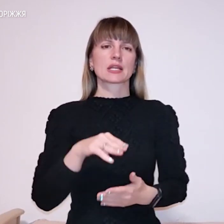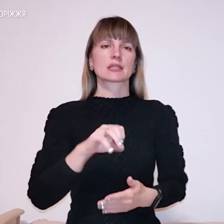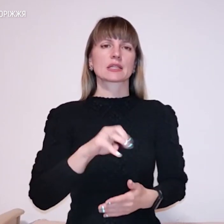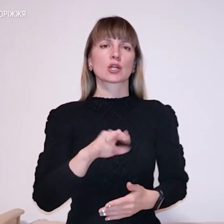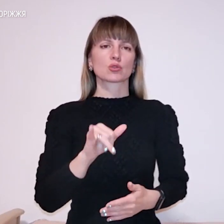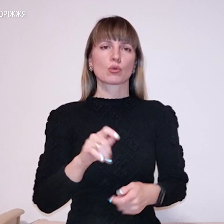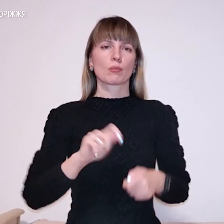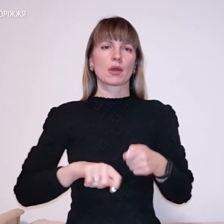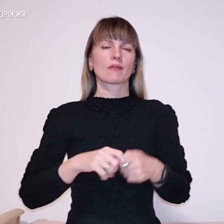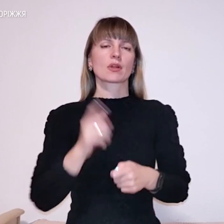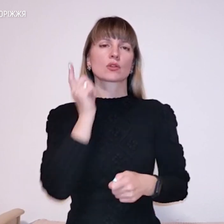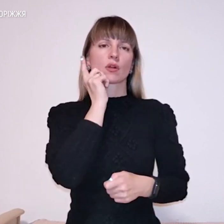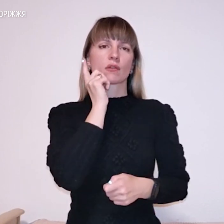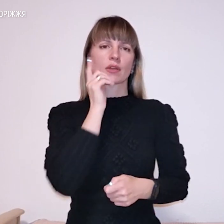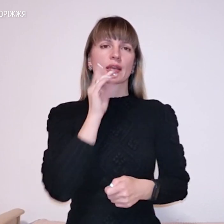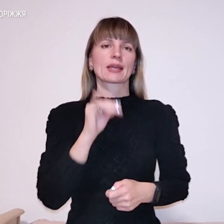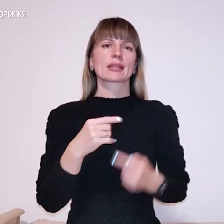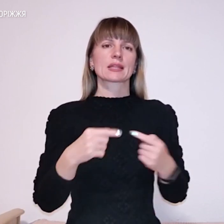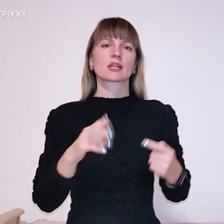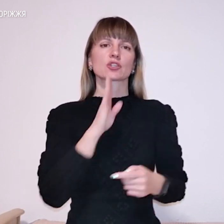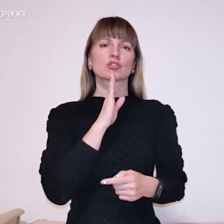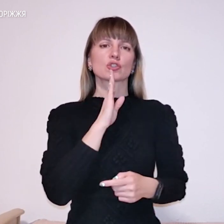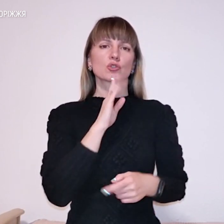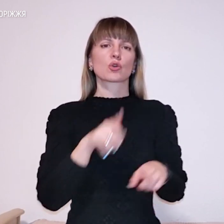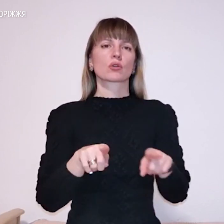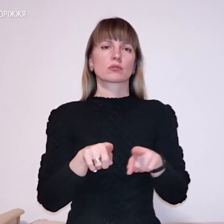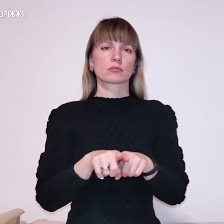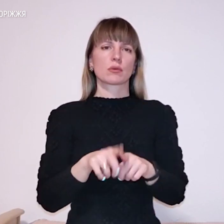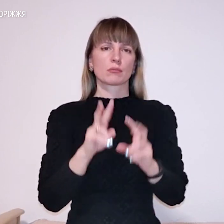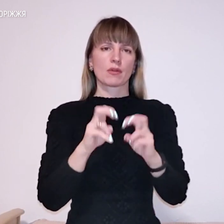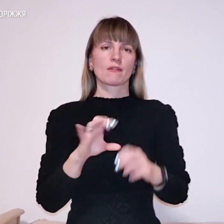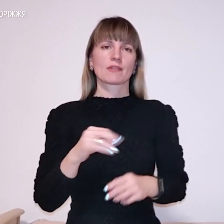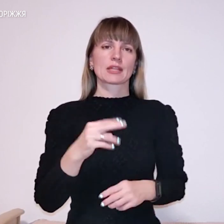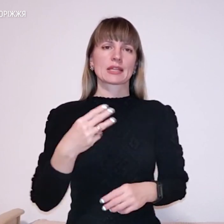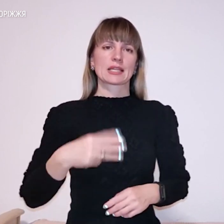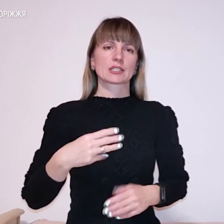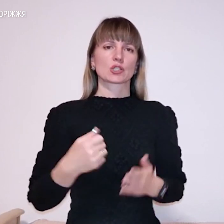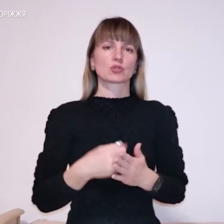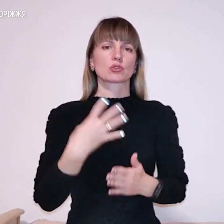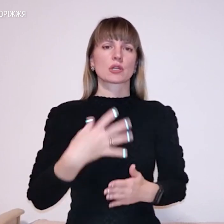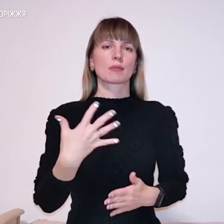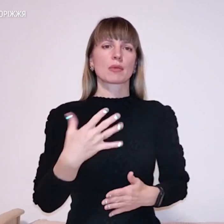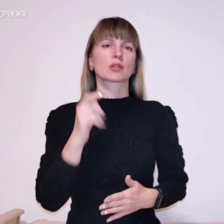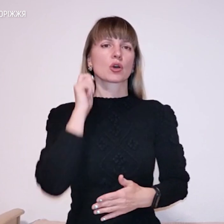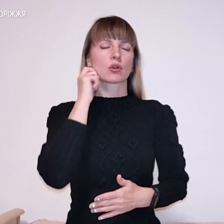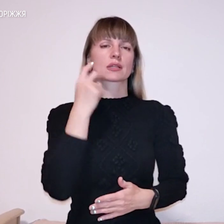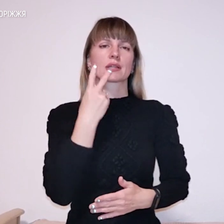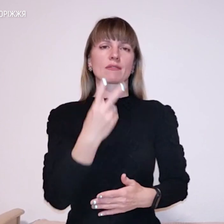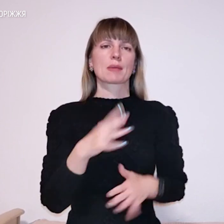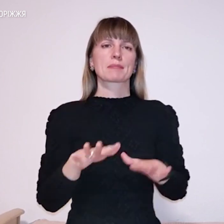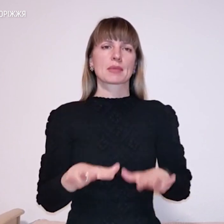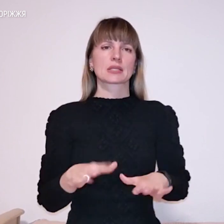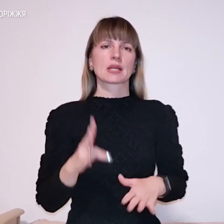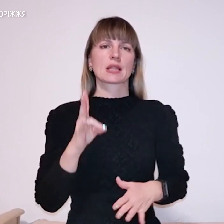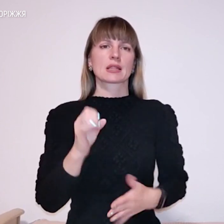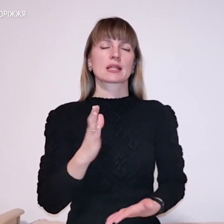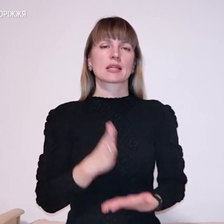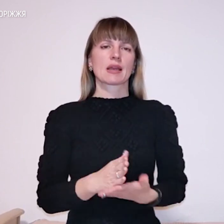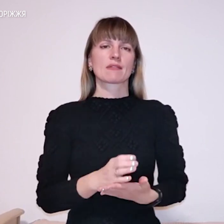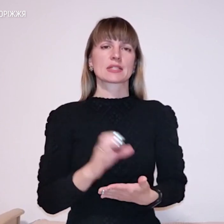перевіряли телефони і навіть деяких жінок також від 30 до 45 років. Дивились місця на наявність синців і